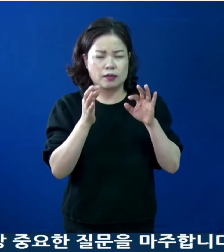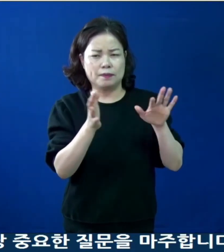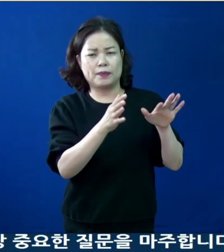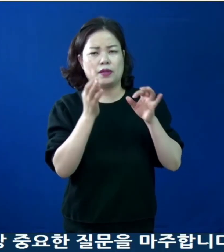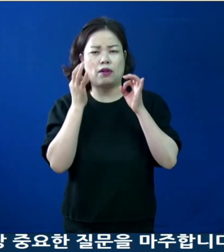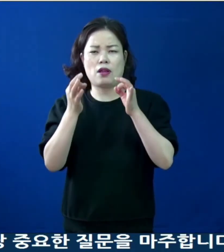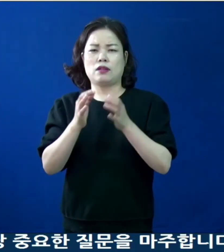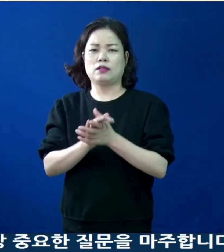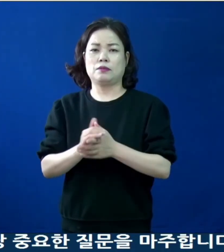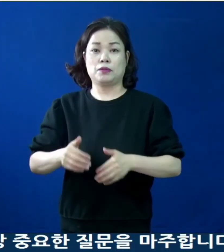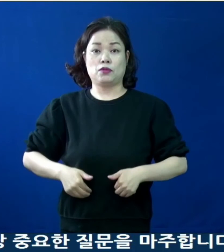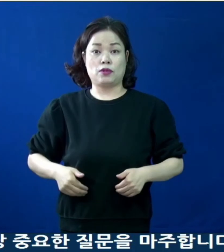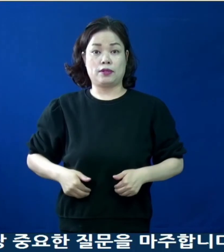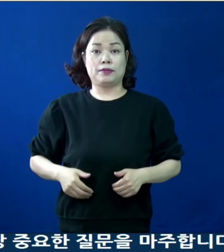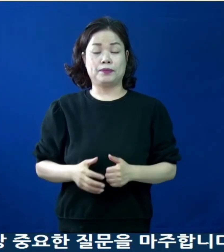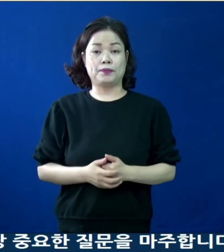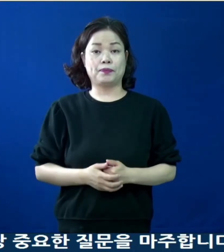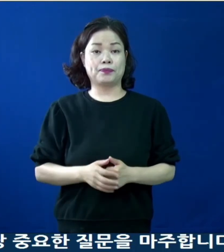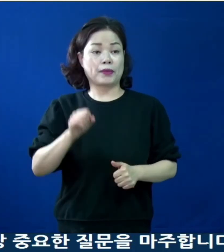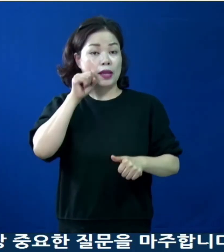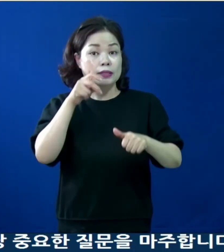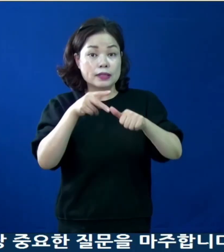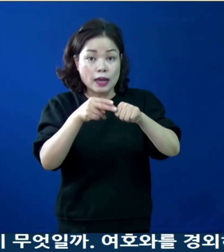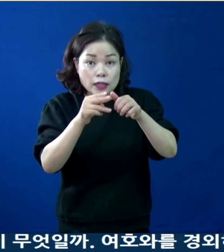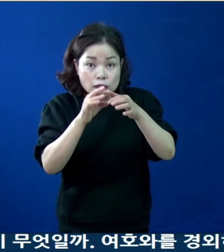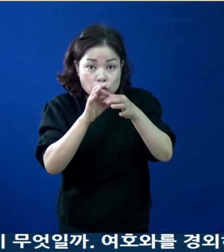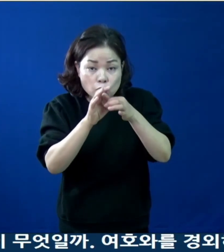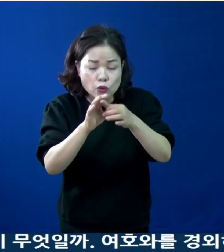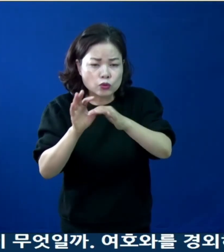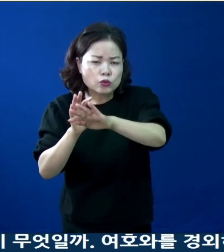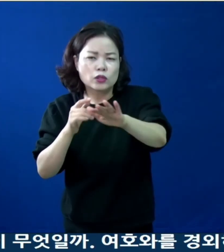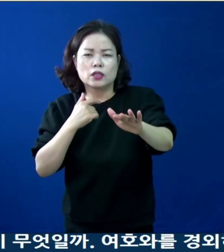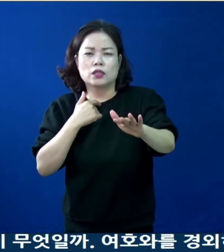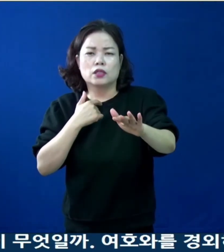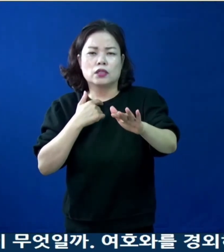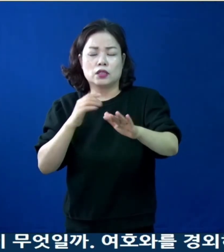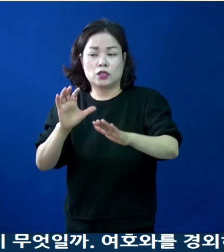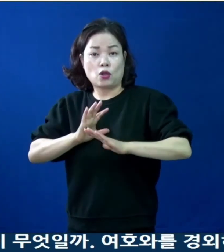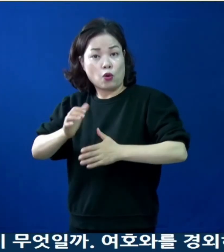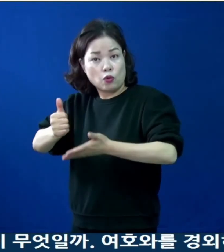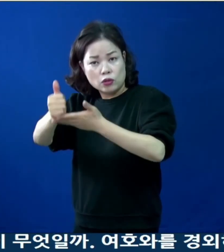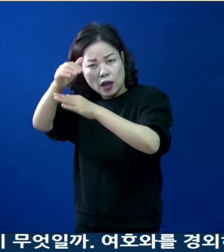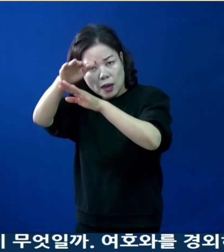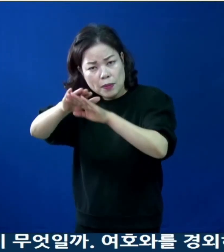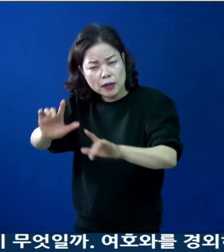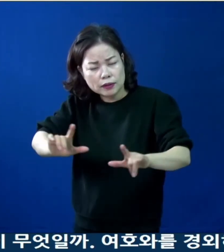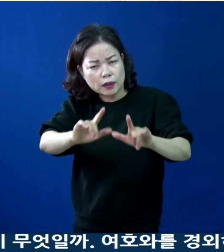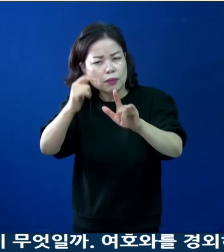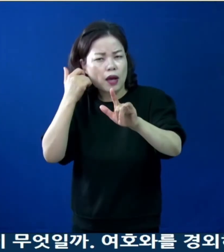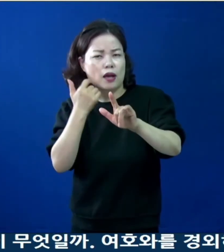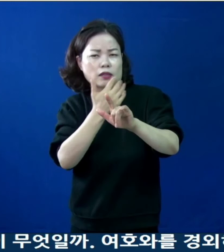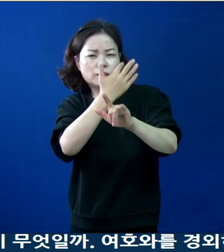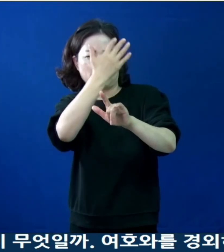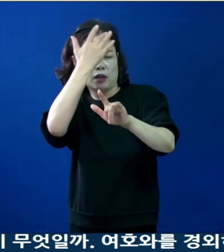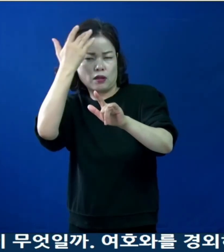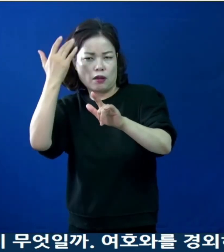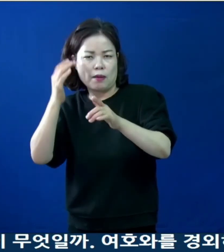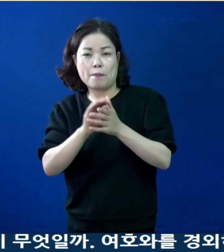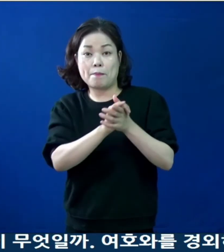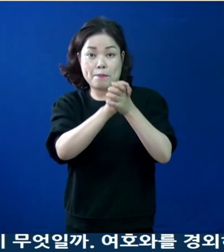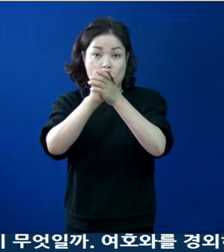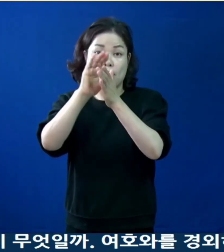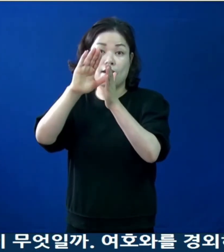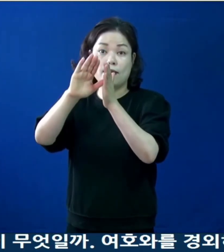때입니다. 이 할례를 통해서 우리의 경외함이 예배와 삶의 아름다운 조화로 나타날